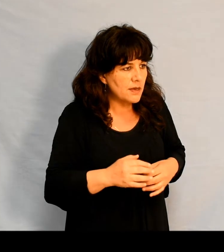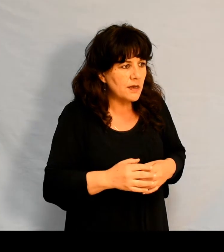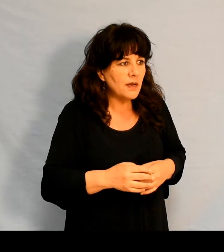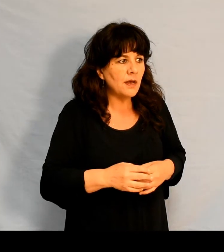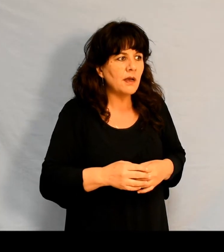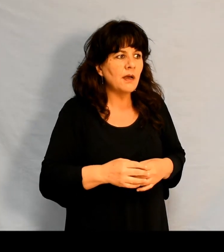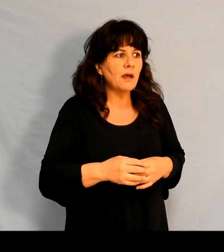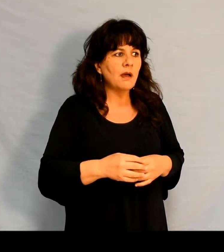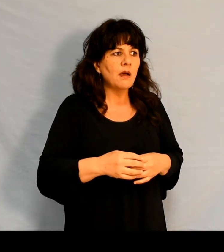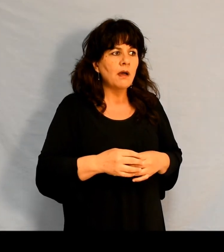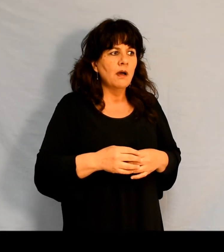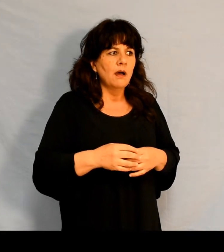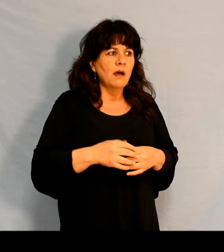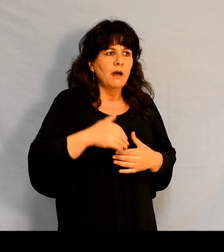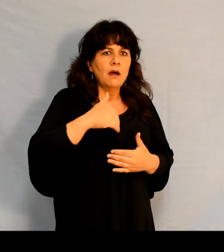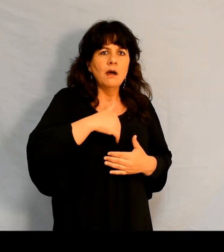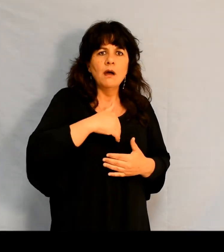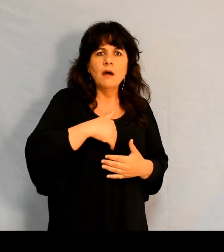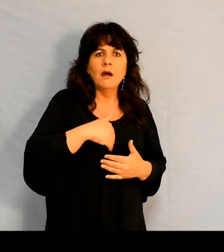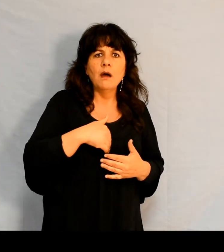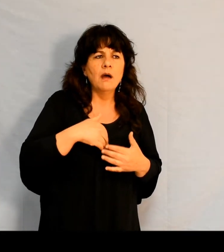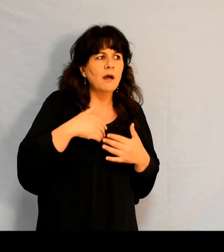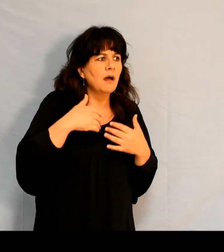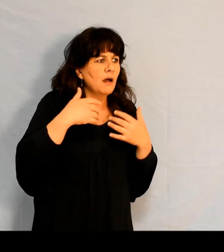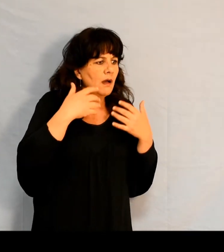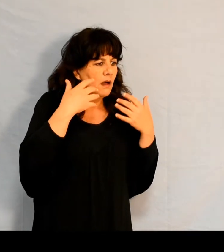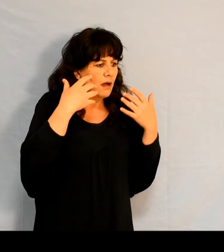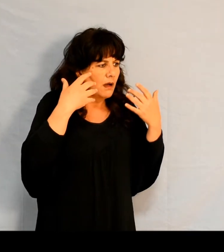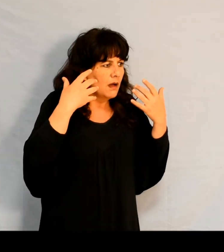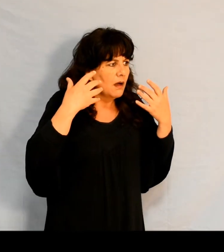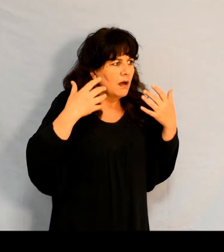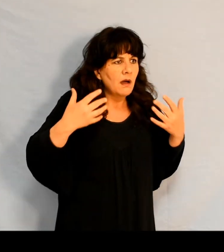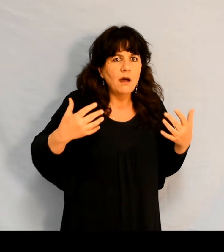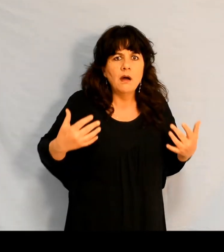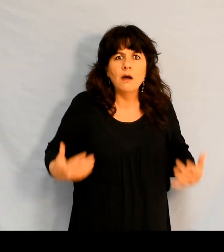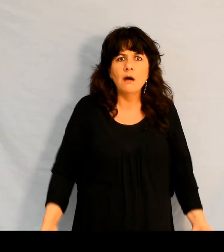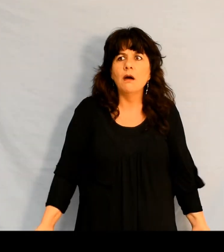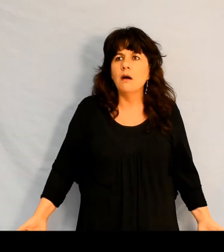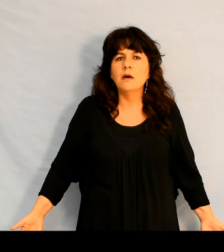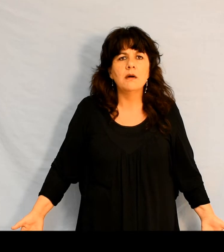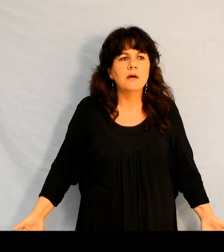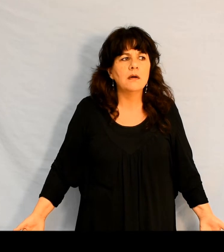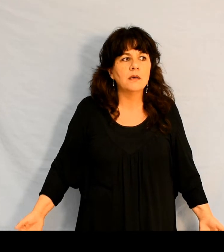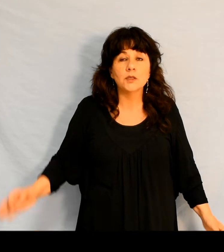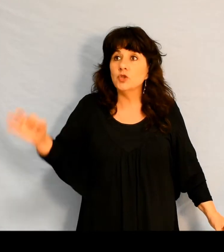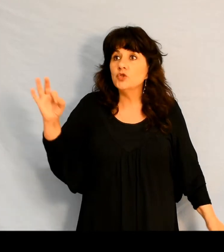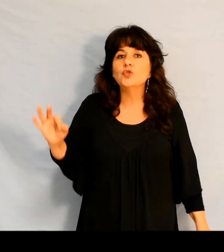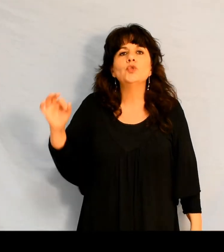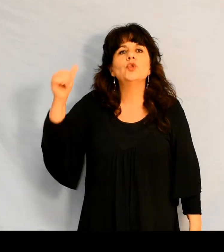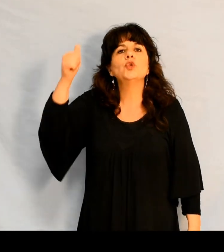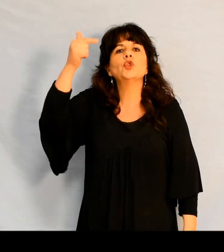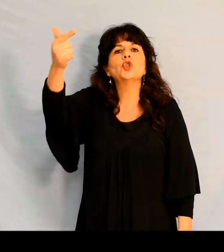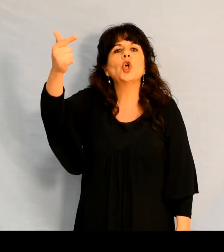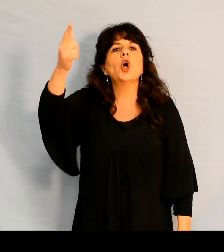Alors qu'elles étaient désemparées, voici que deux hommes se tinrent devant elles, en habits éblouissants.